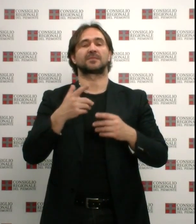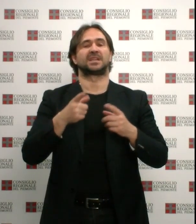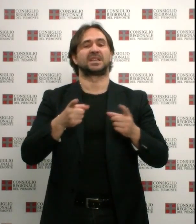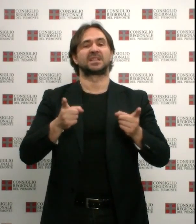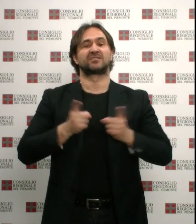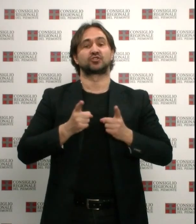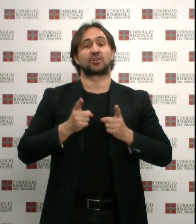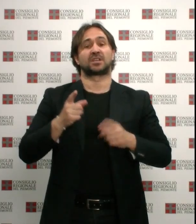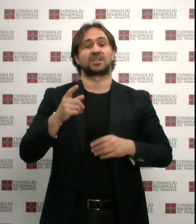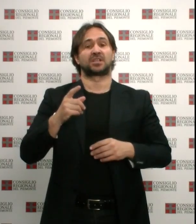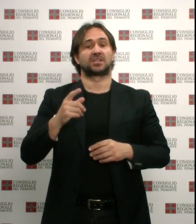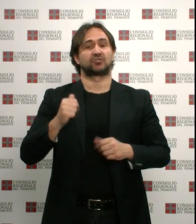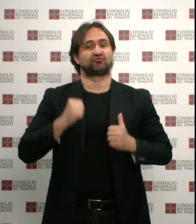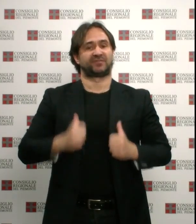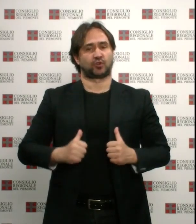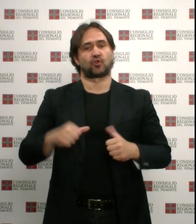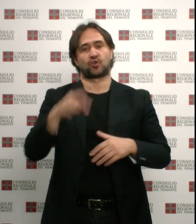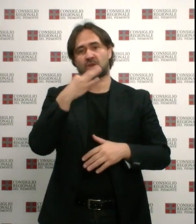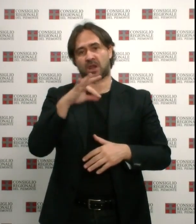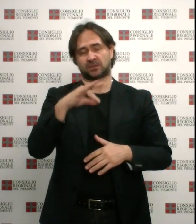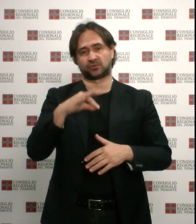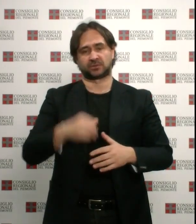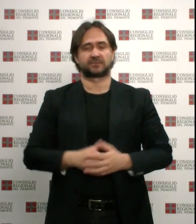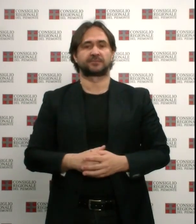Nuovi cimiteri e crematori.